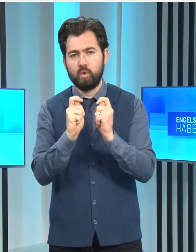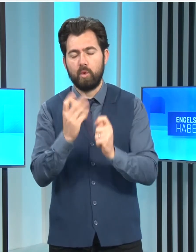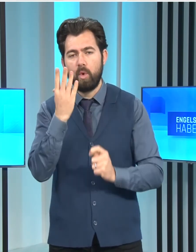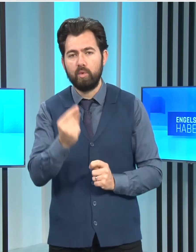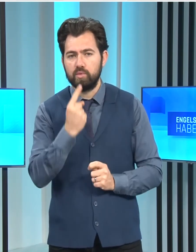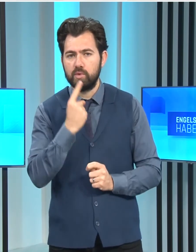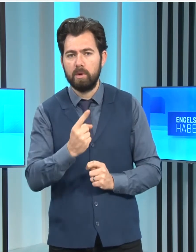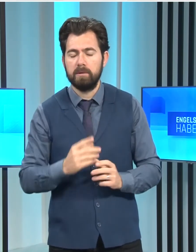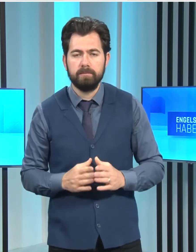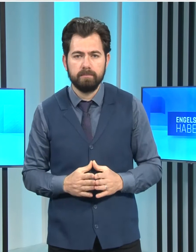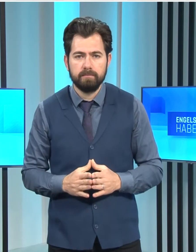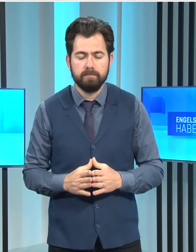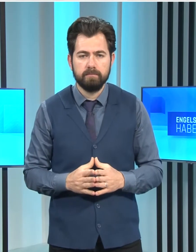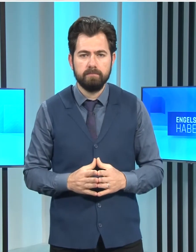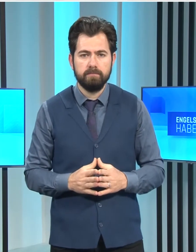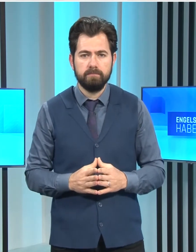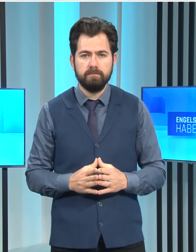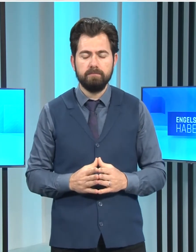olmadığını söyledi.